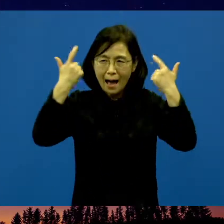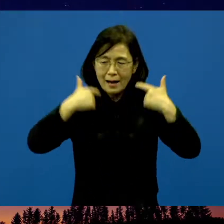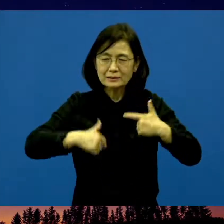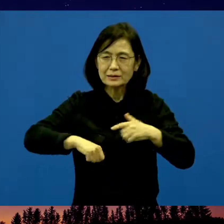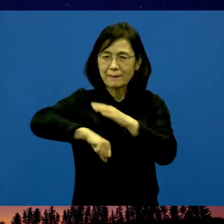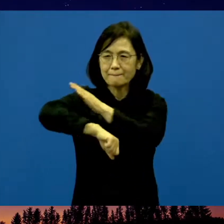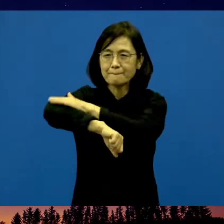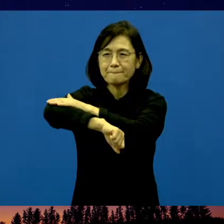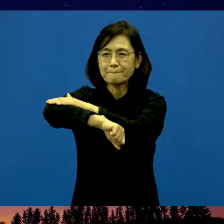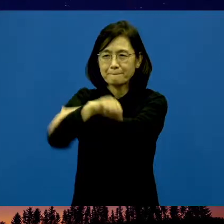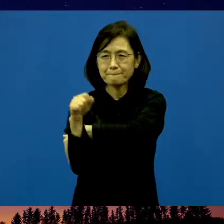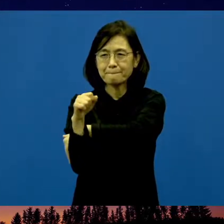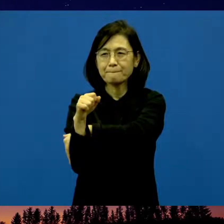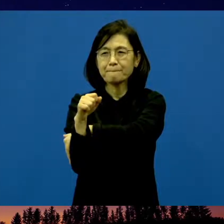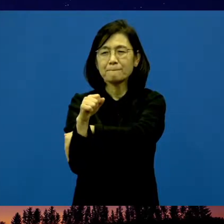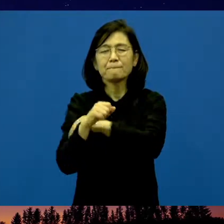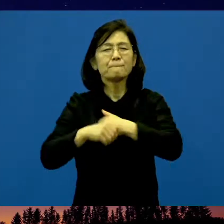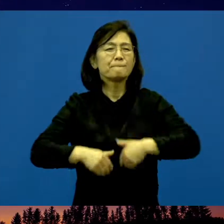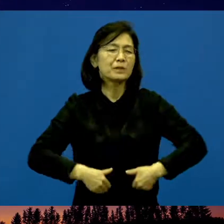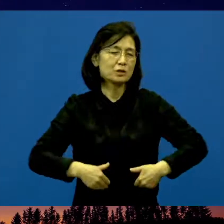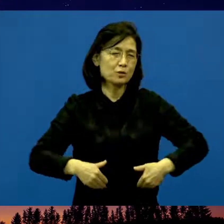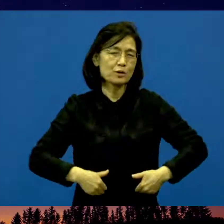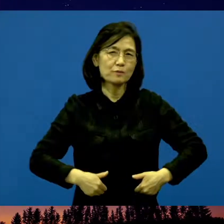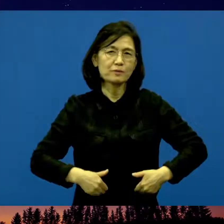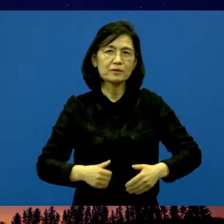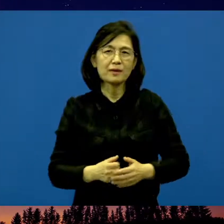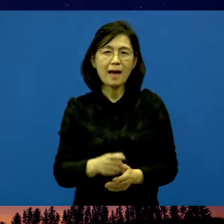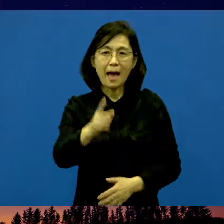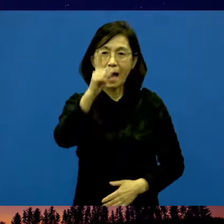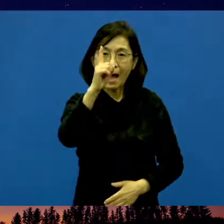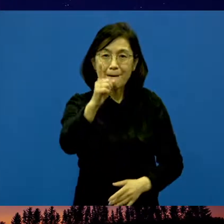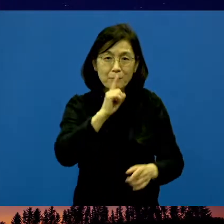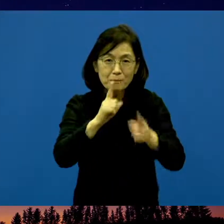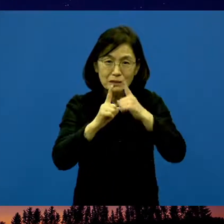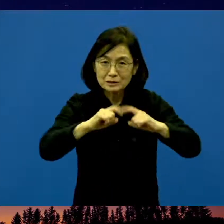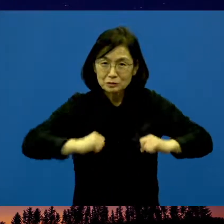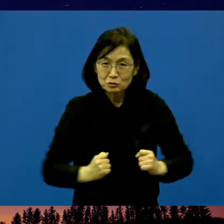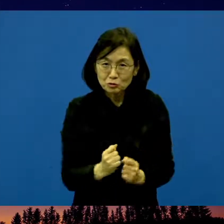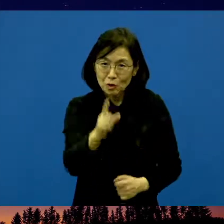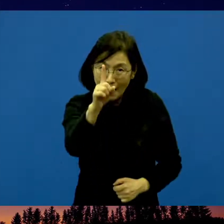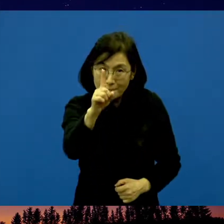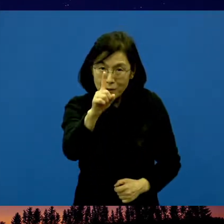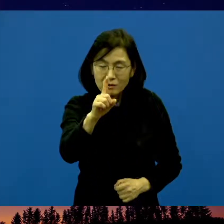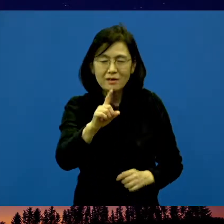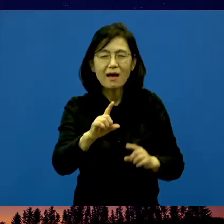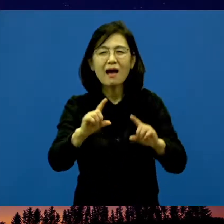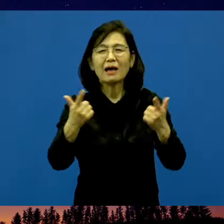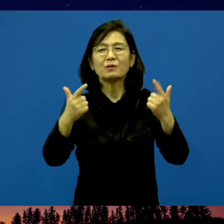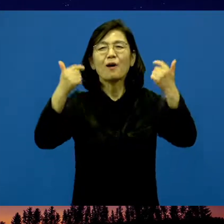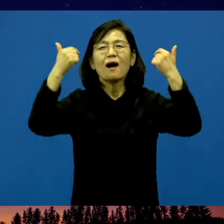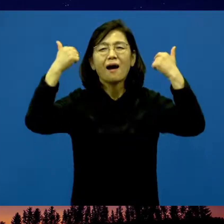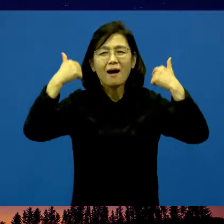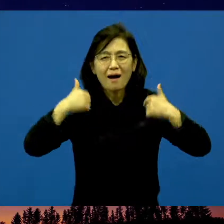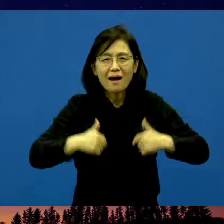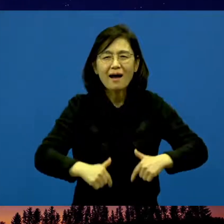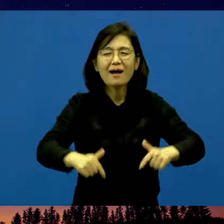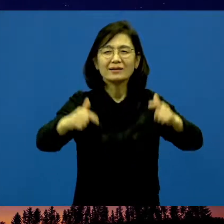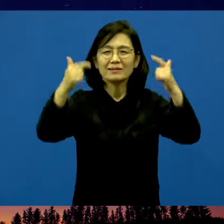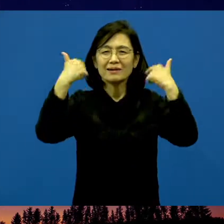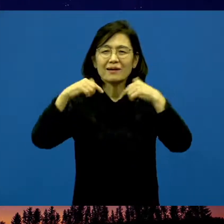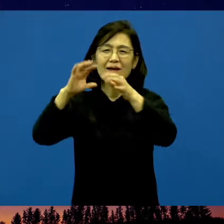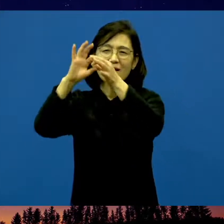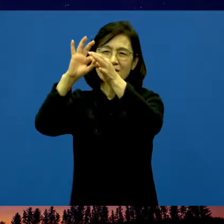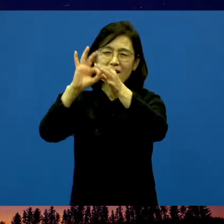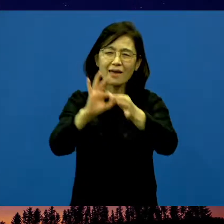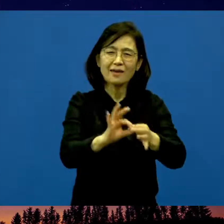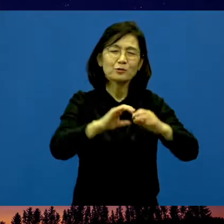복종이라고. 한 번의 말씀 순종이 아니라 계속적인 복종, 항상 복종. 이것은 지속성을 얘기하는